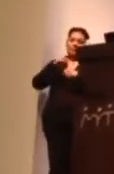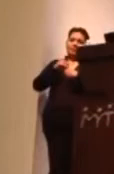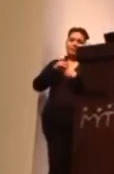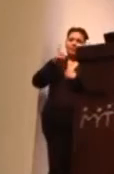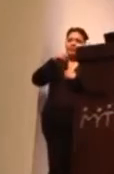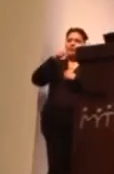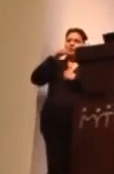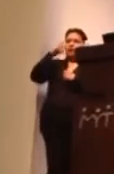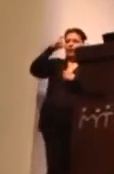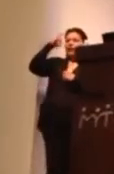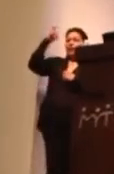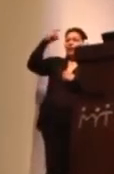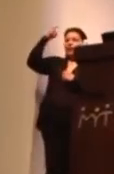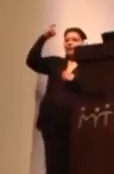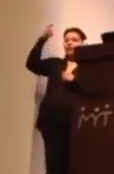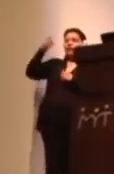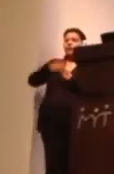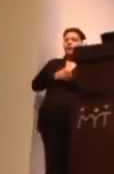tener pesadillas.